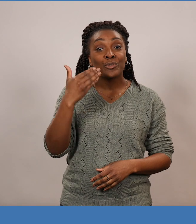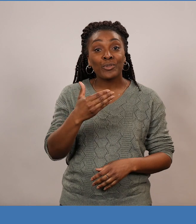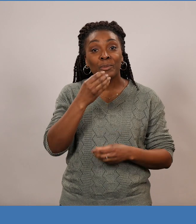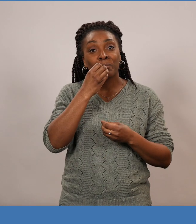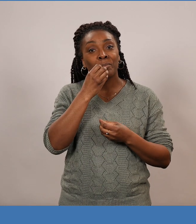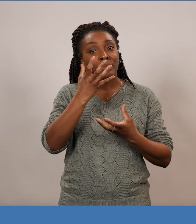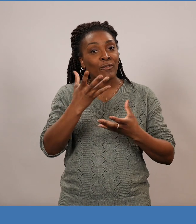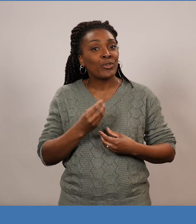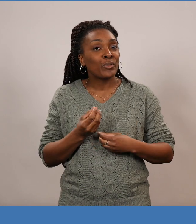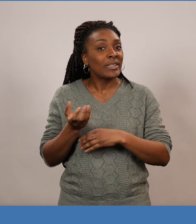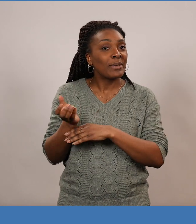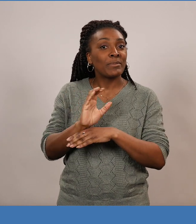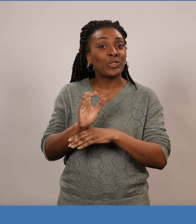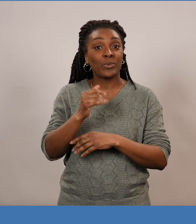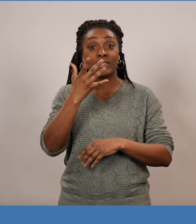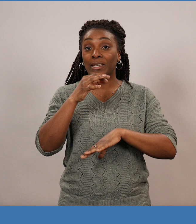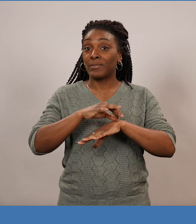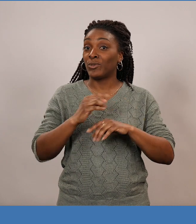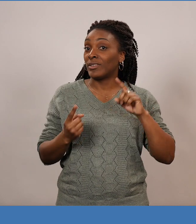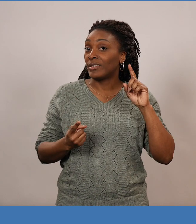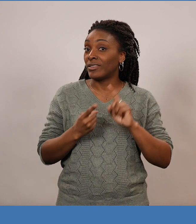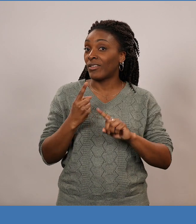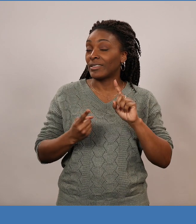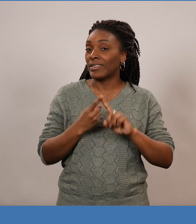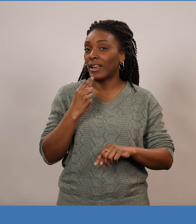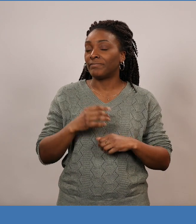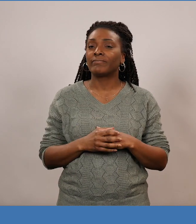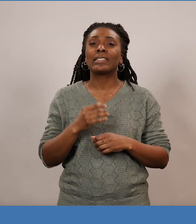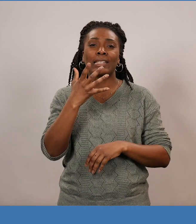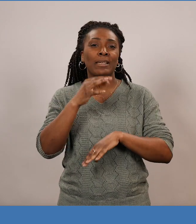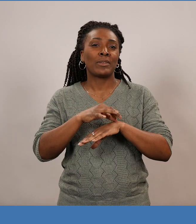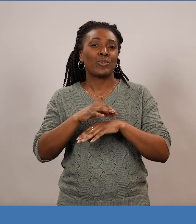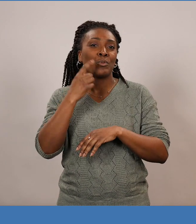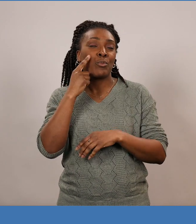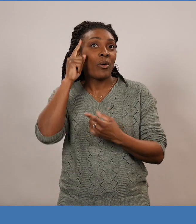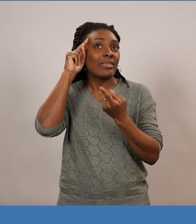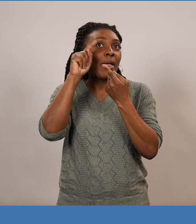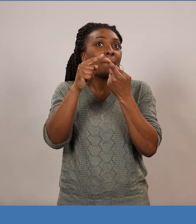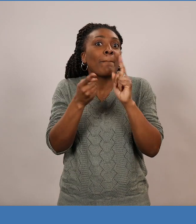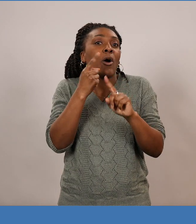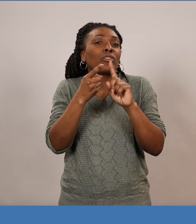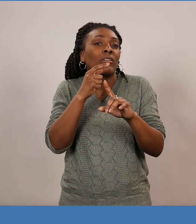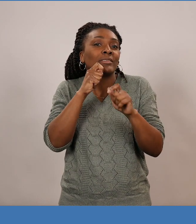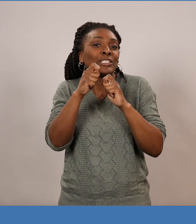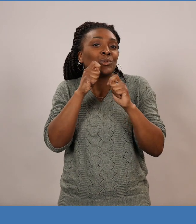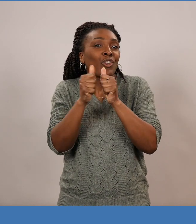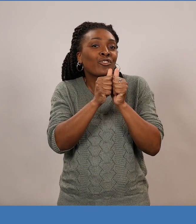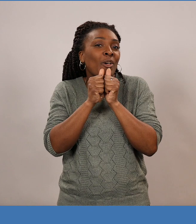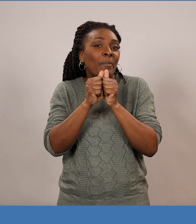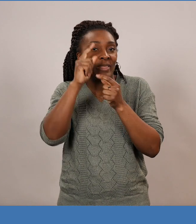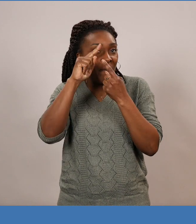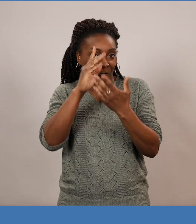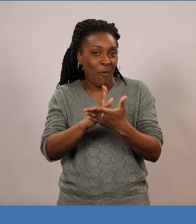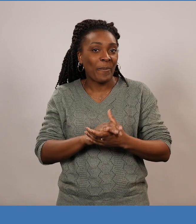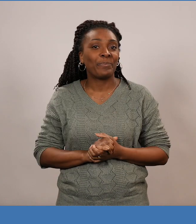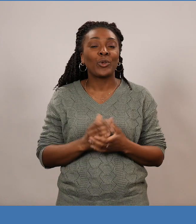Bonjour, bienvenue dans cette émission 5 minutes essentielles, 5 minutes pour traiter d'un sujet essentiel de la foi. Et